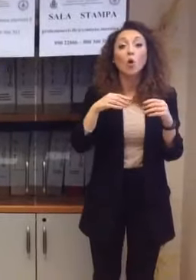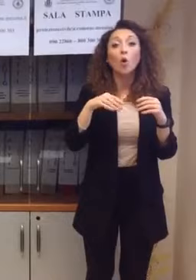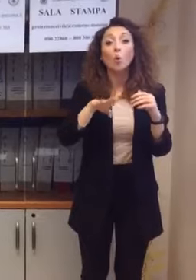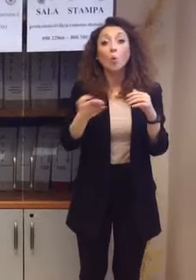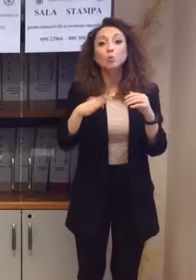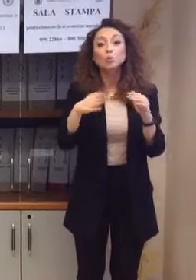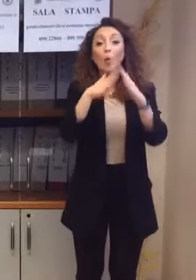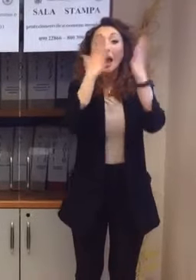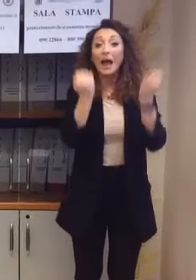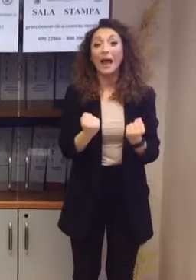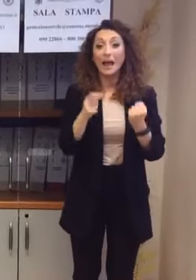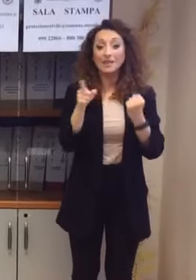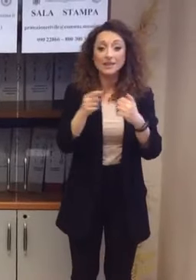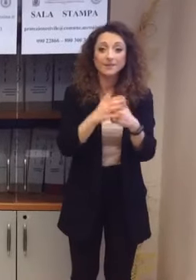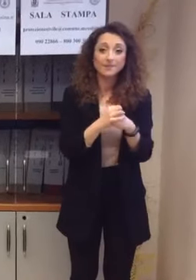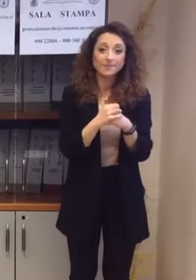casa,